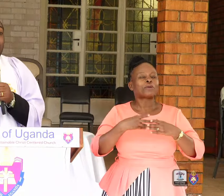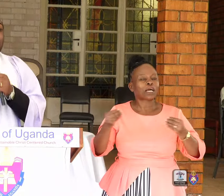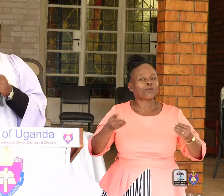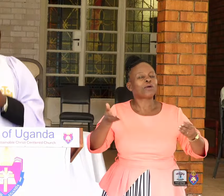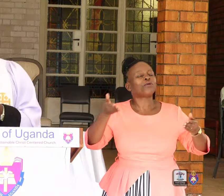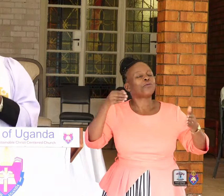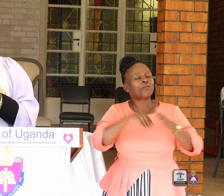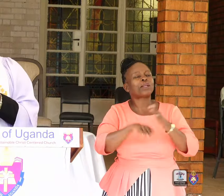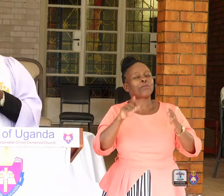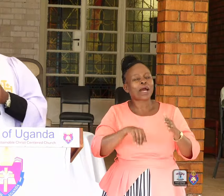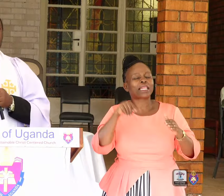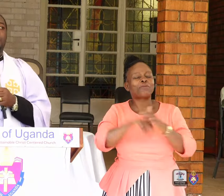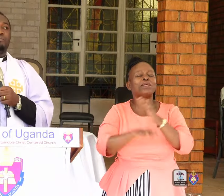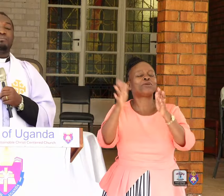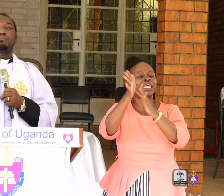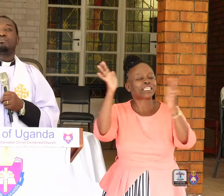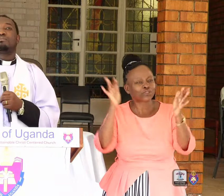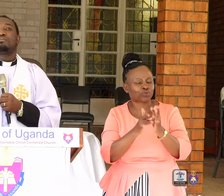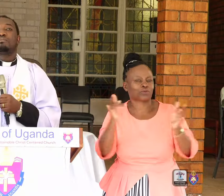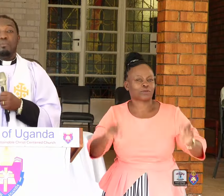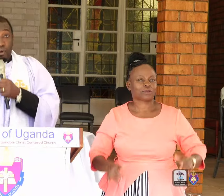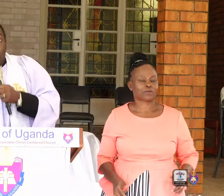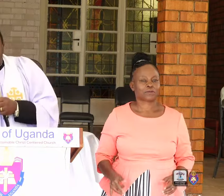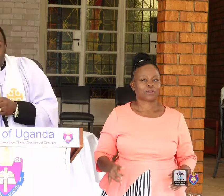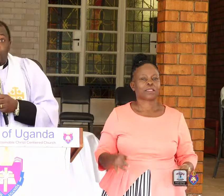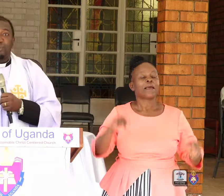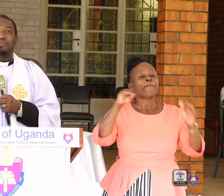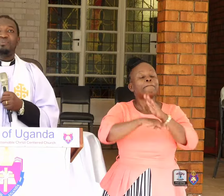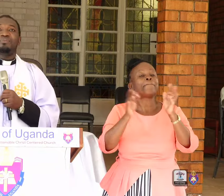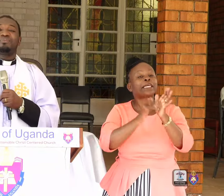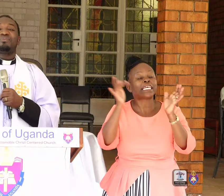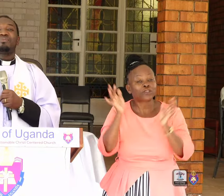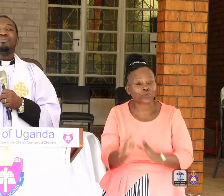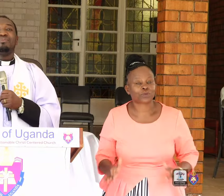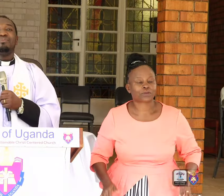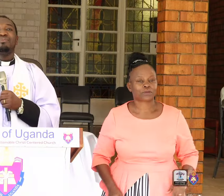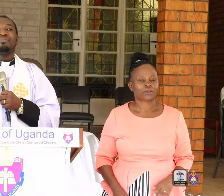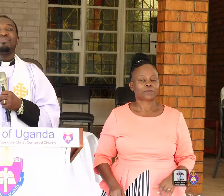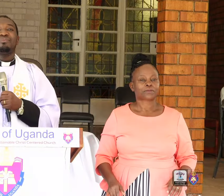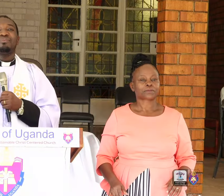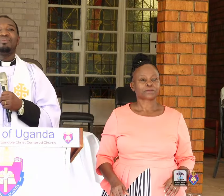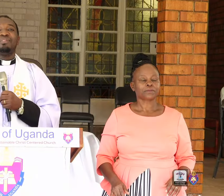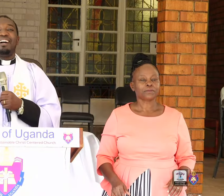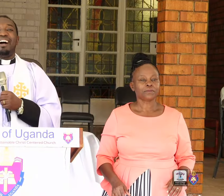mwani mu Yesu. Mu Yesu.